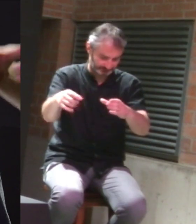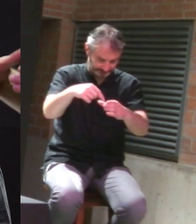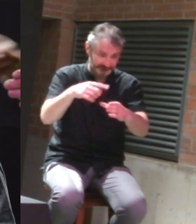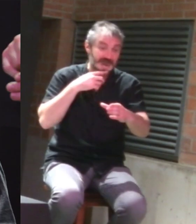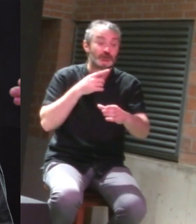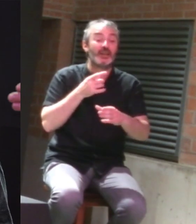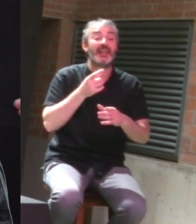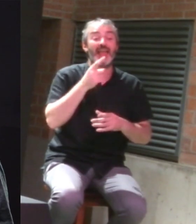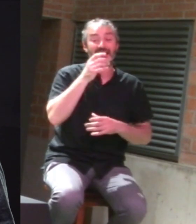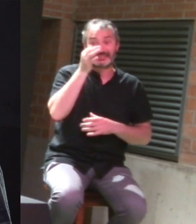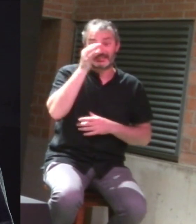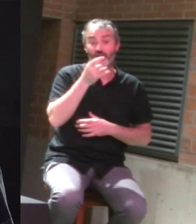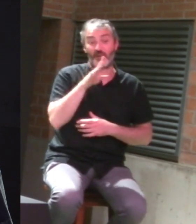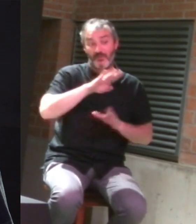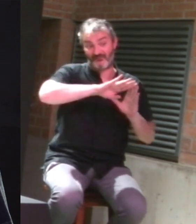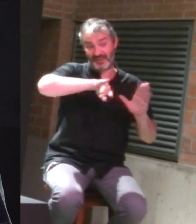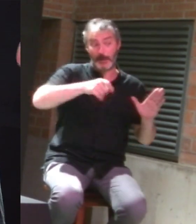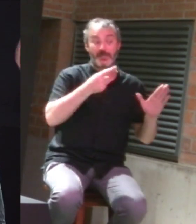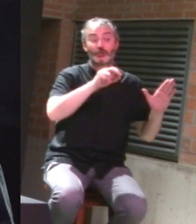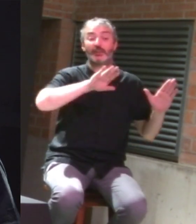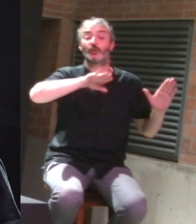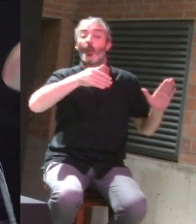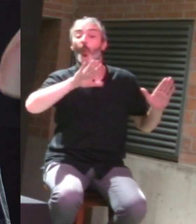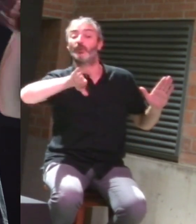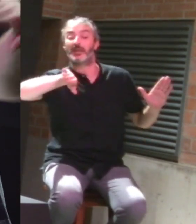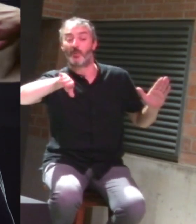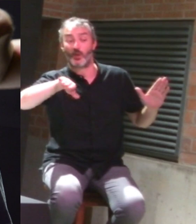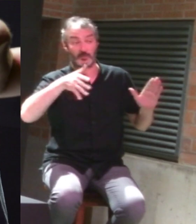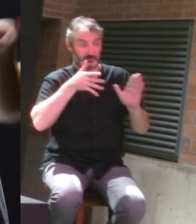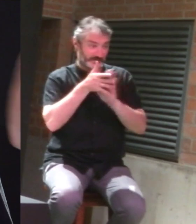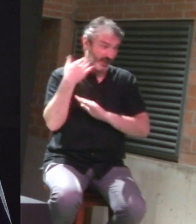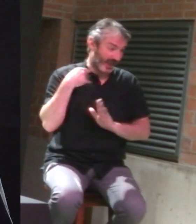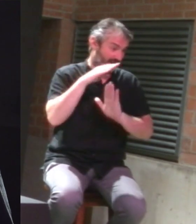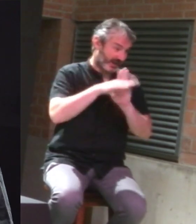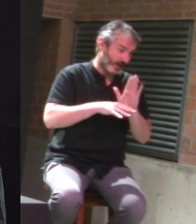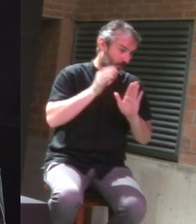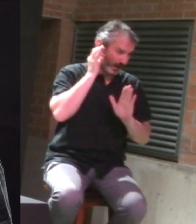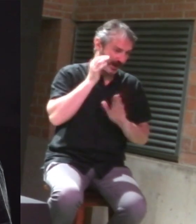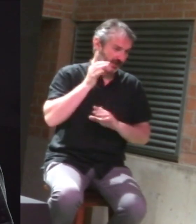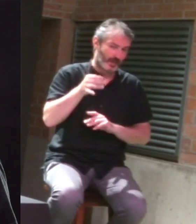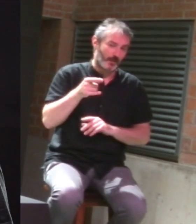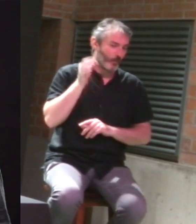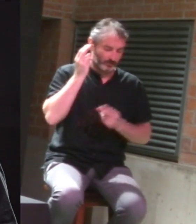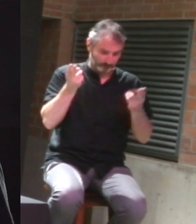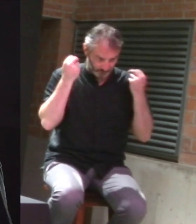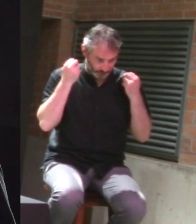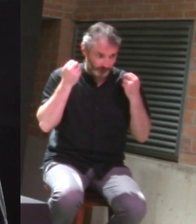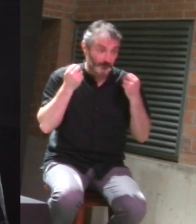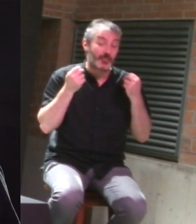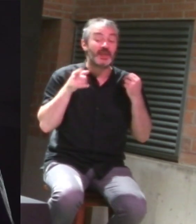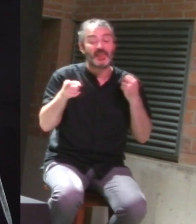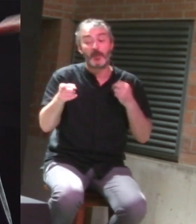del XIX los códigos civil y penal establecían claramente esa subordinación femenina y esa realidad cotidiana de la